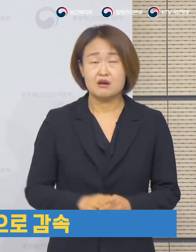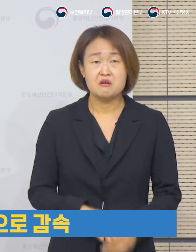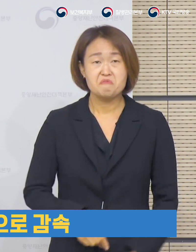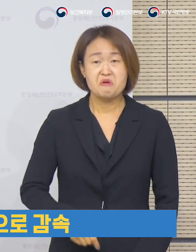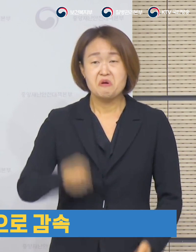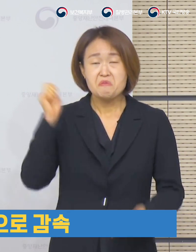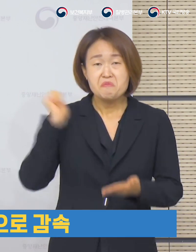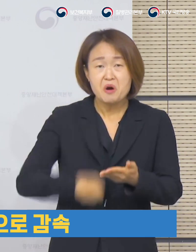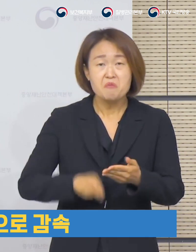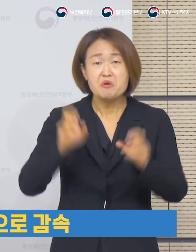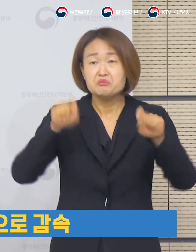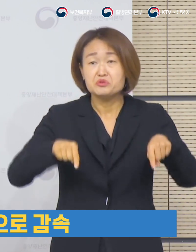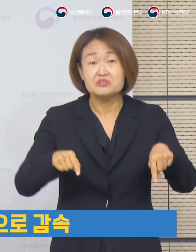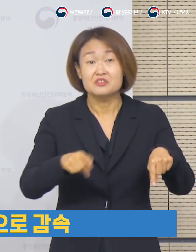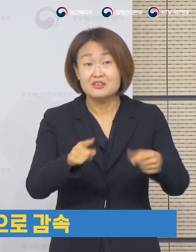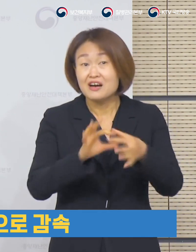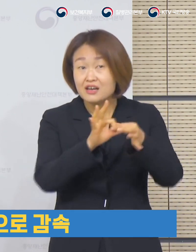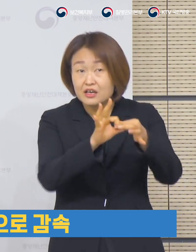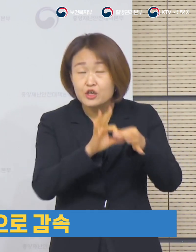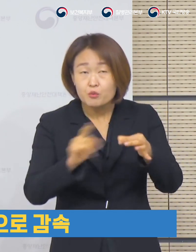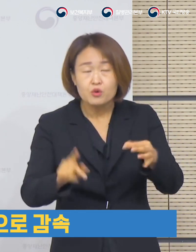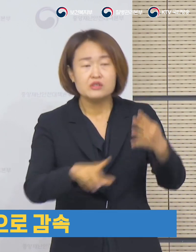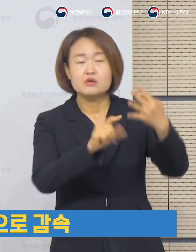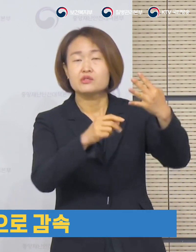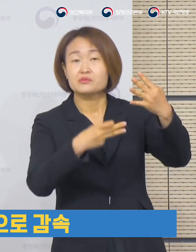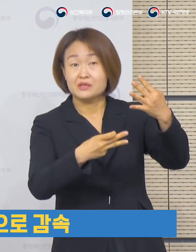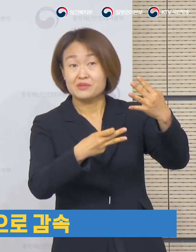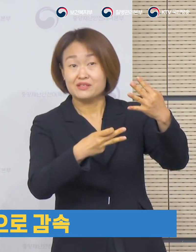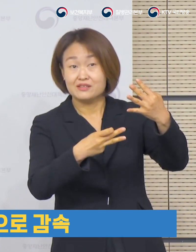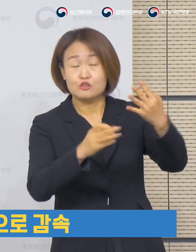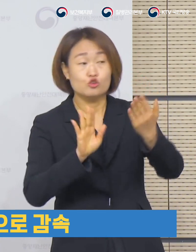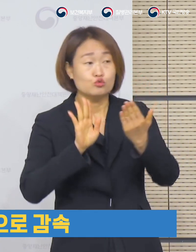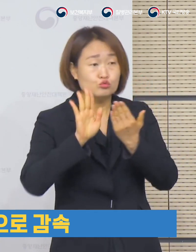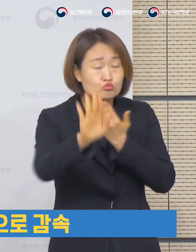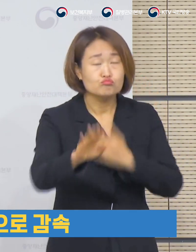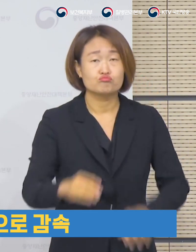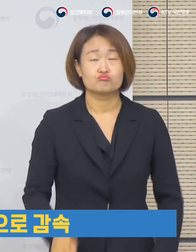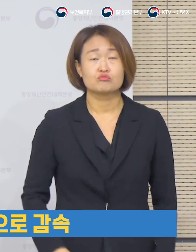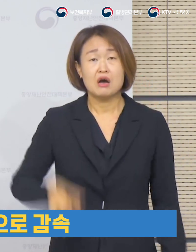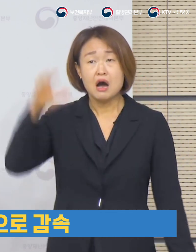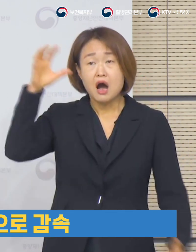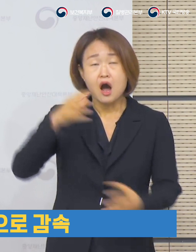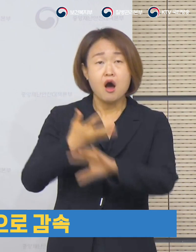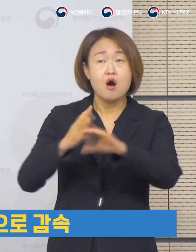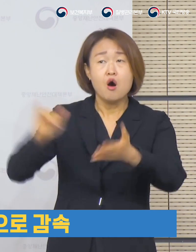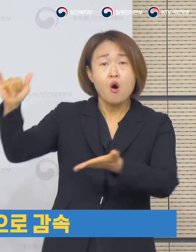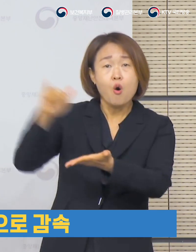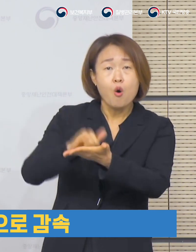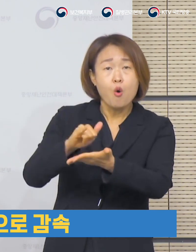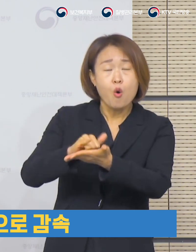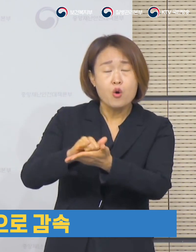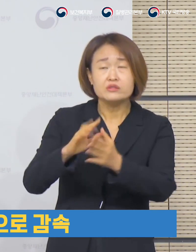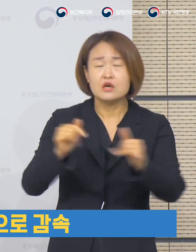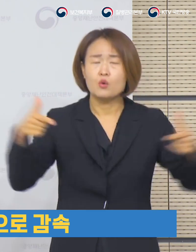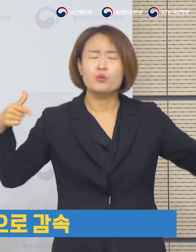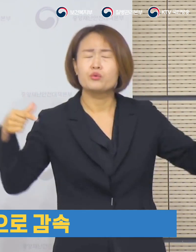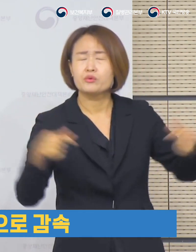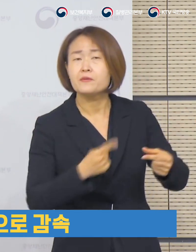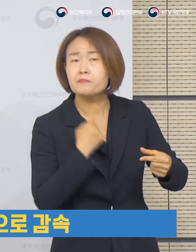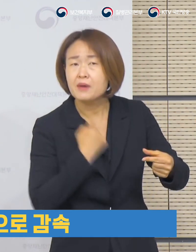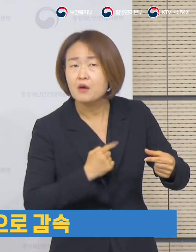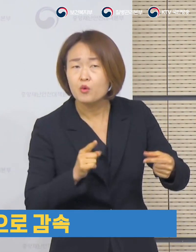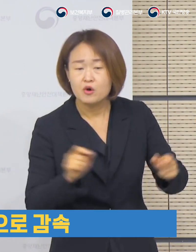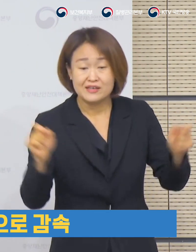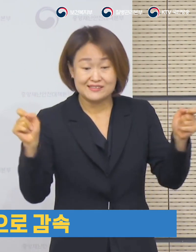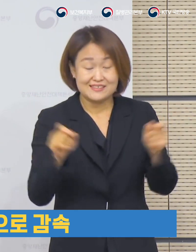정지 조치가 시행된 4월 13일 이후에는 전체 외국인의 입국자가 감소하였는데 특히